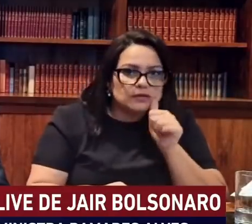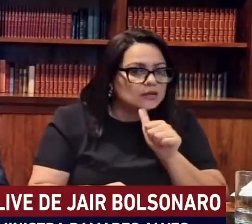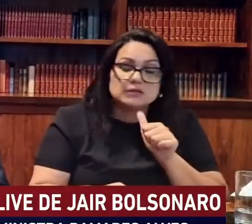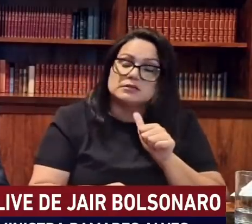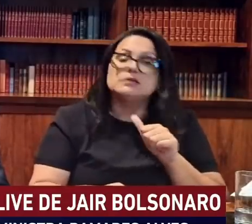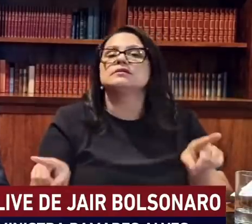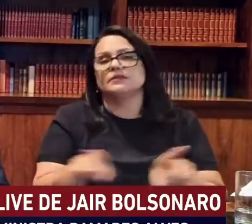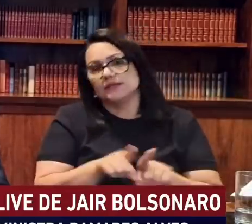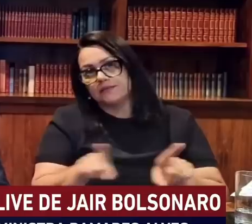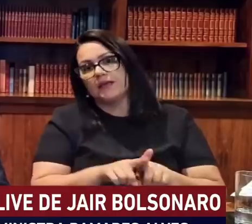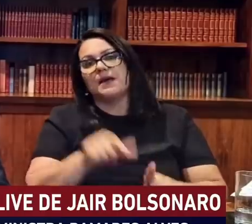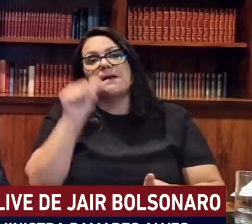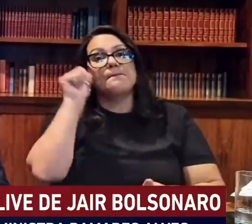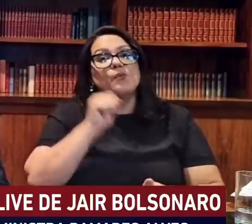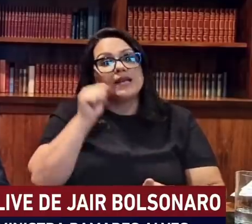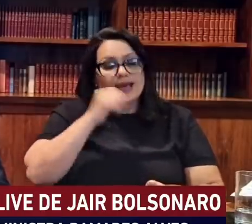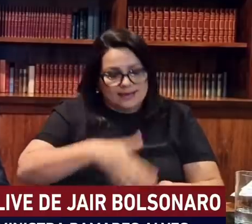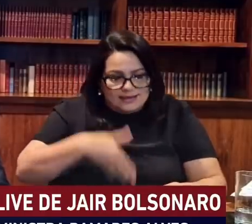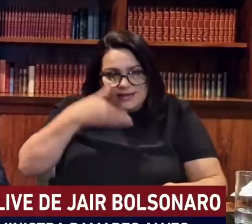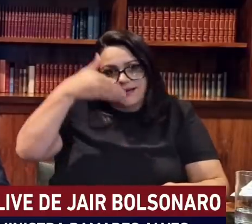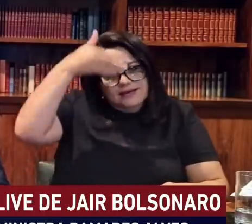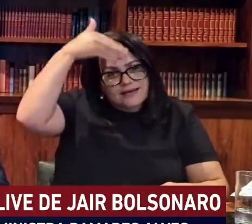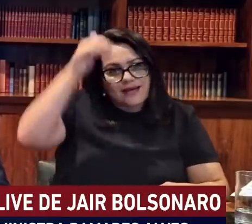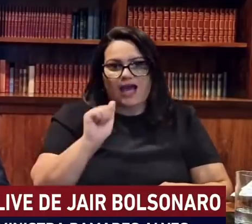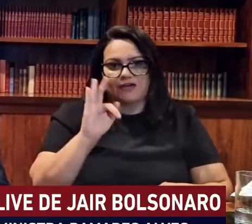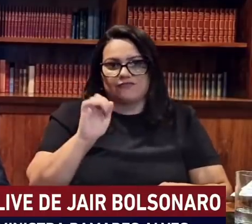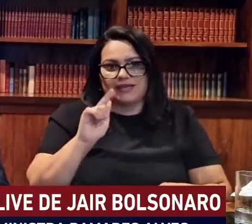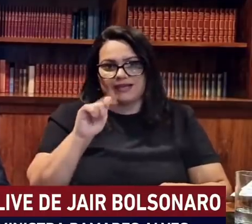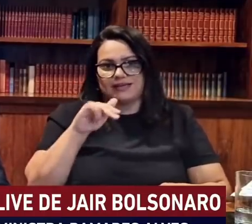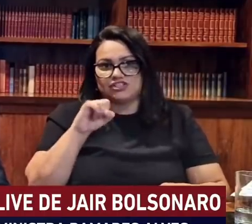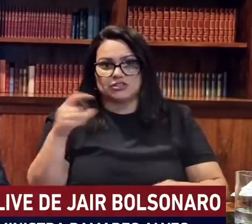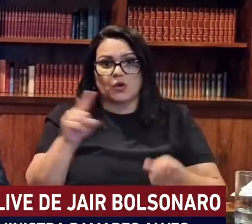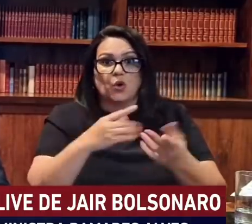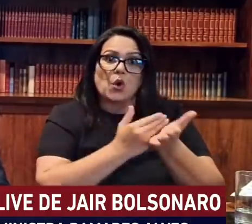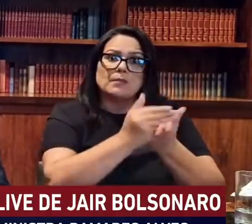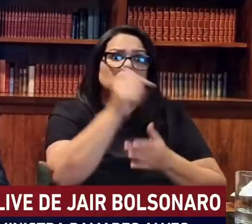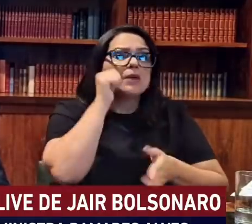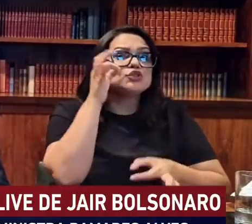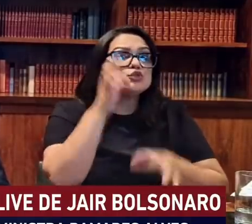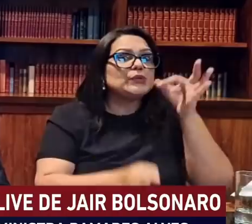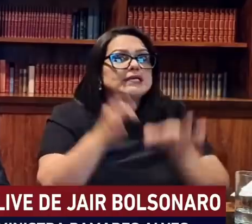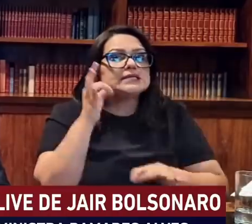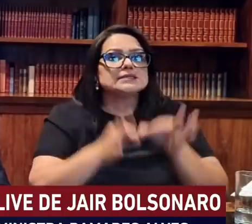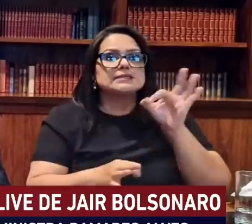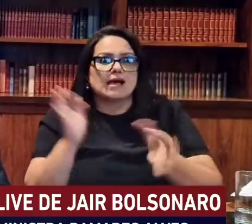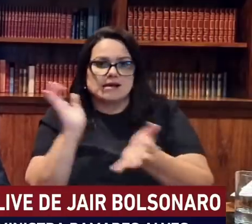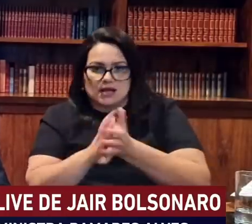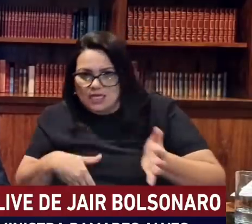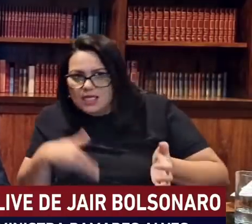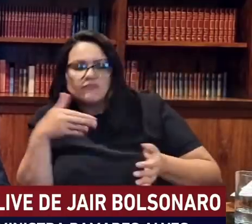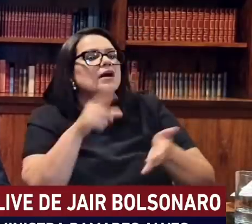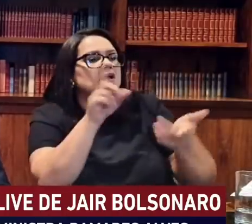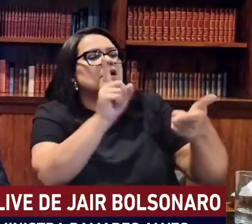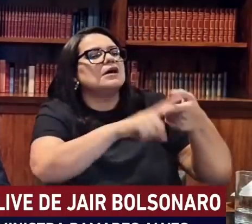Nós recebemos mulheres do Afeganistão. Começamos por juízas que estavam sendo ameaçadas de morte. E não